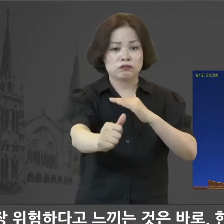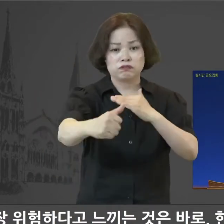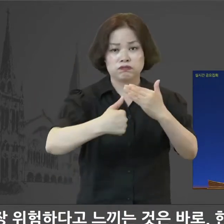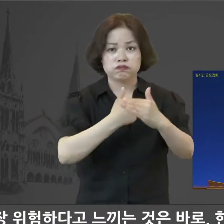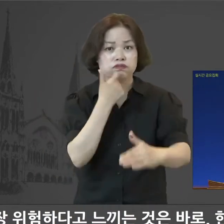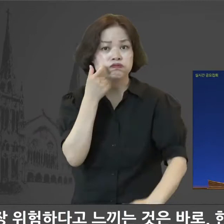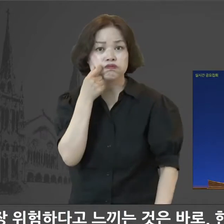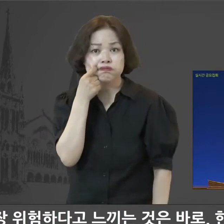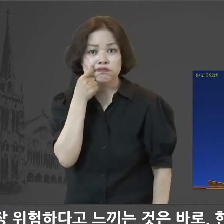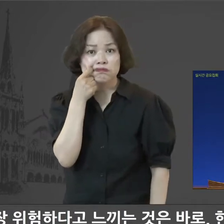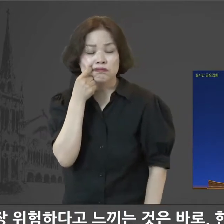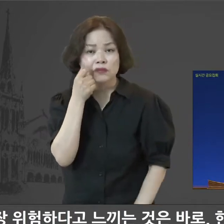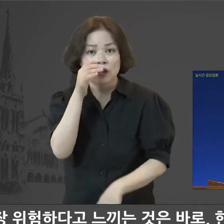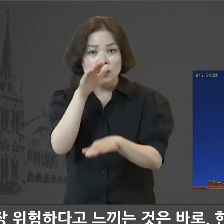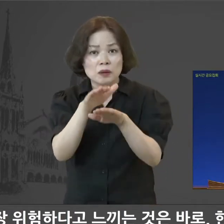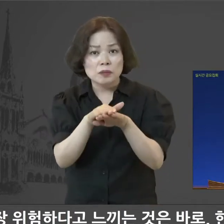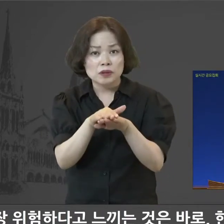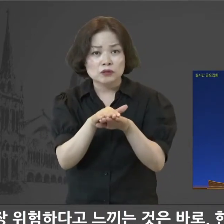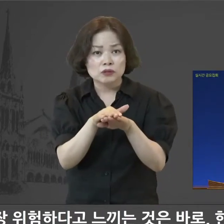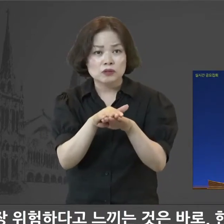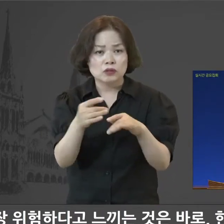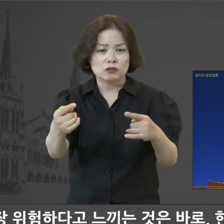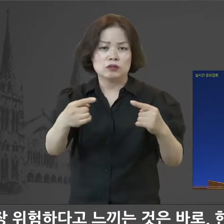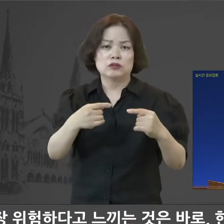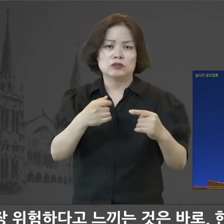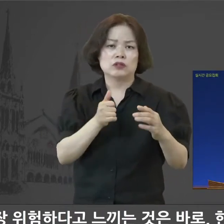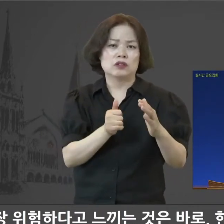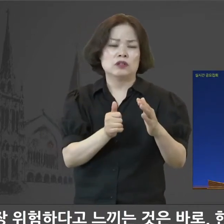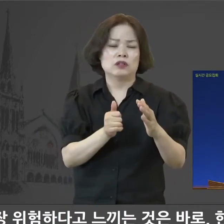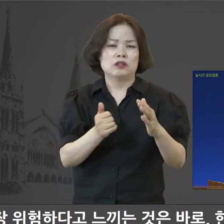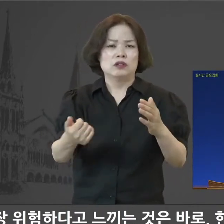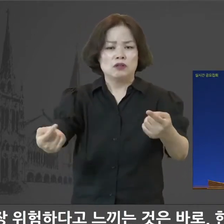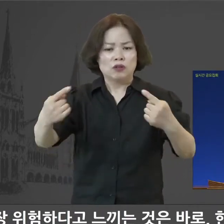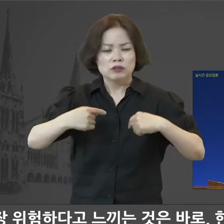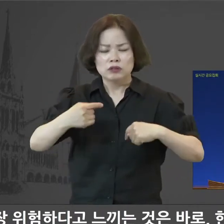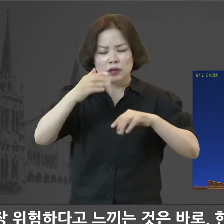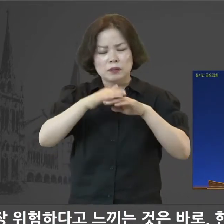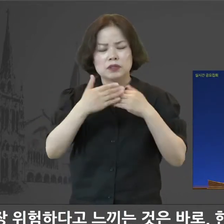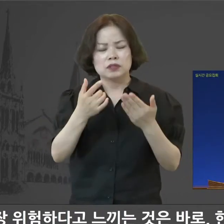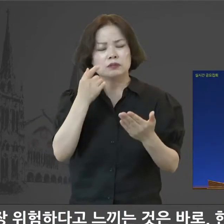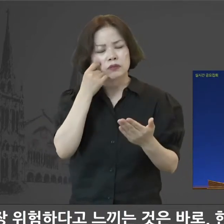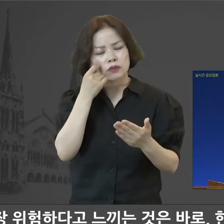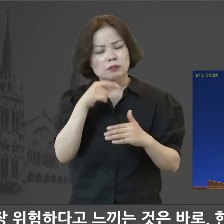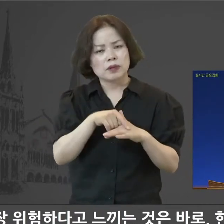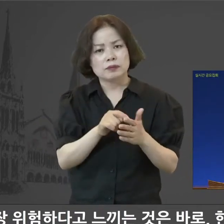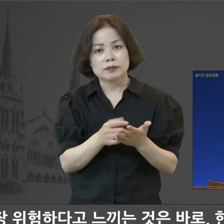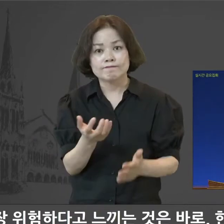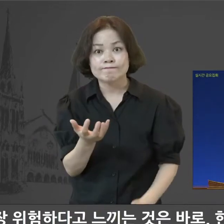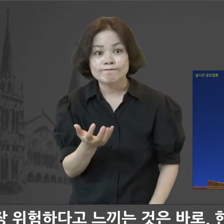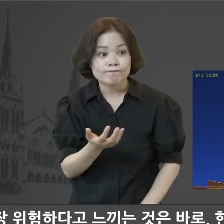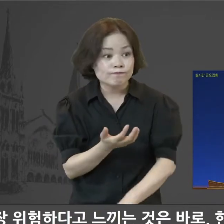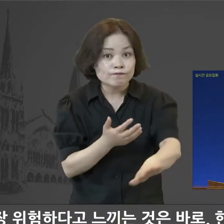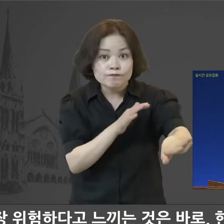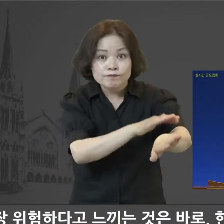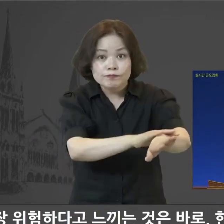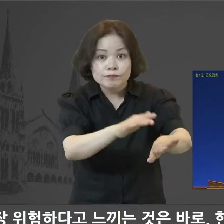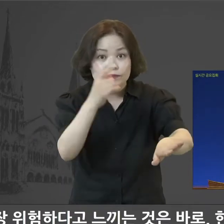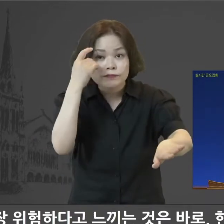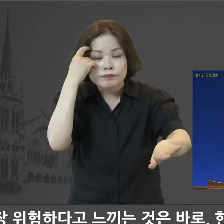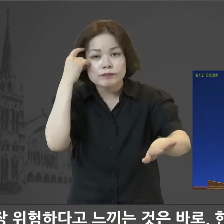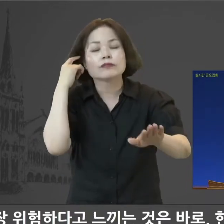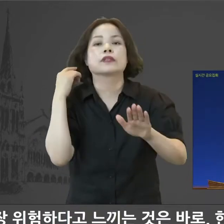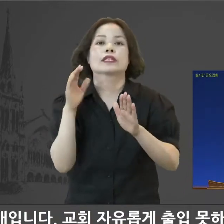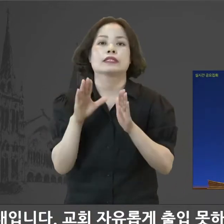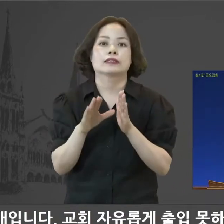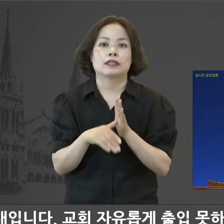게, 예배도 출석해서 못 드리고 하는 게 얼마나 가슴이 아파요. 그런데 여러분 잘 생각해 보세요.